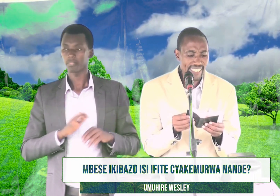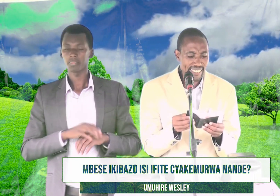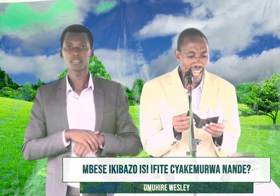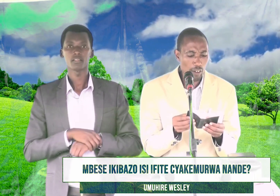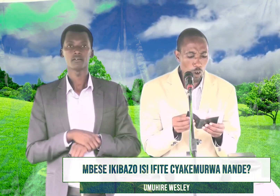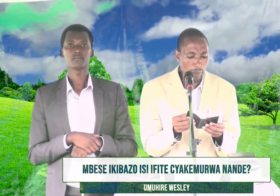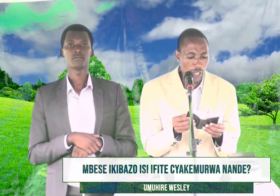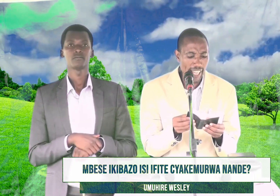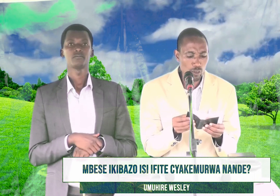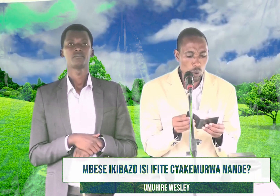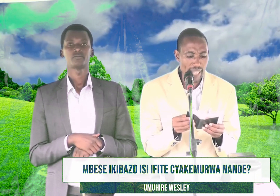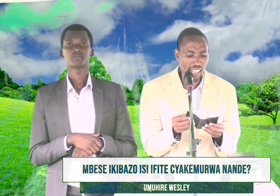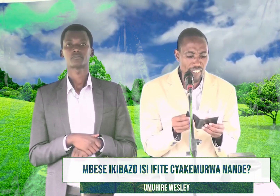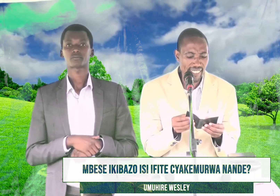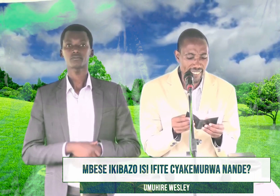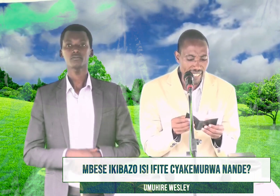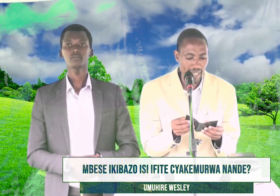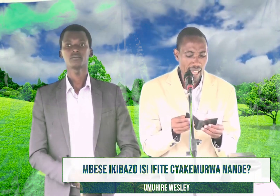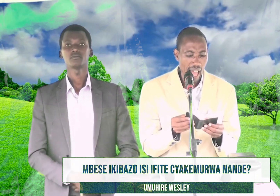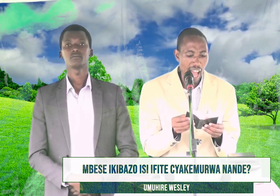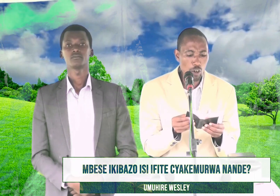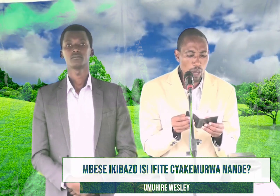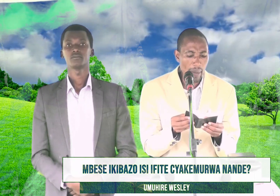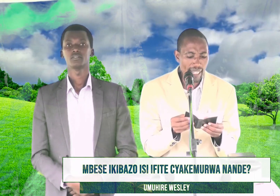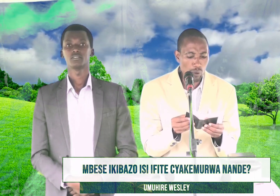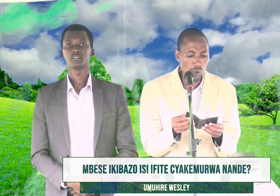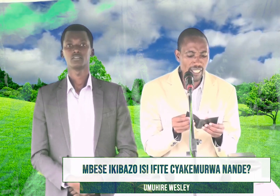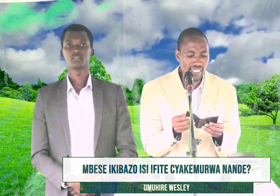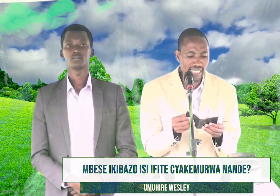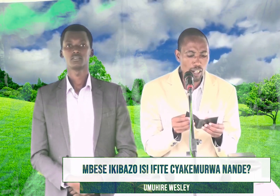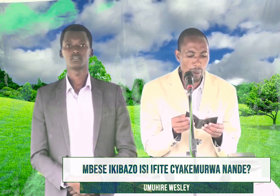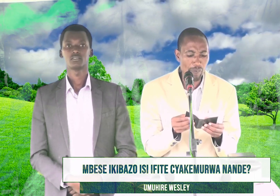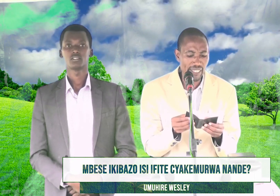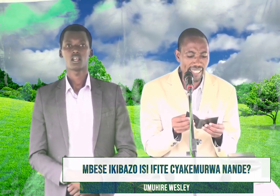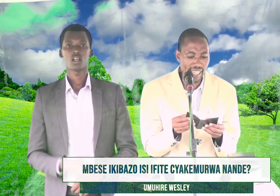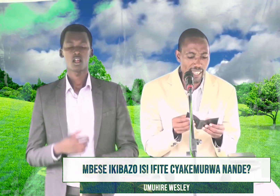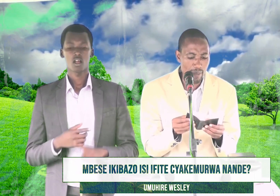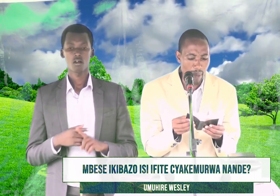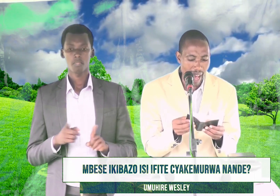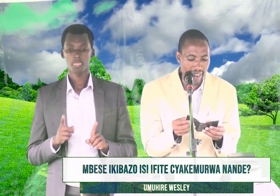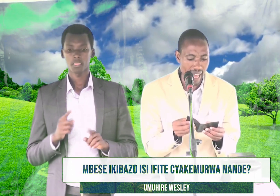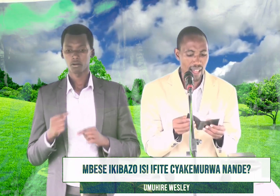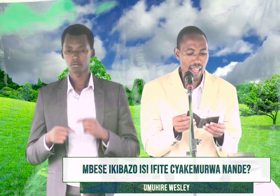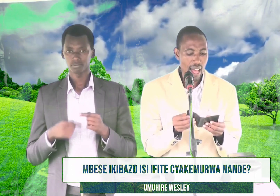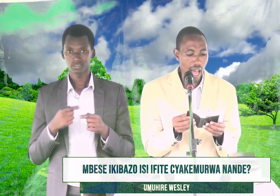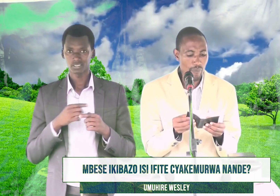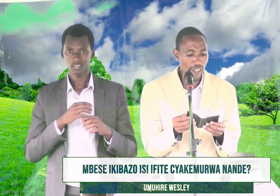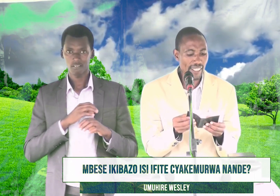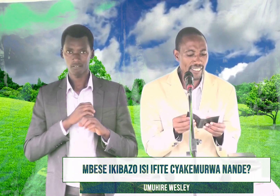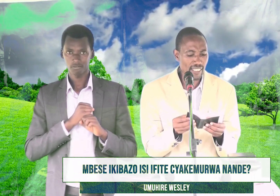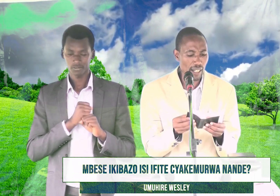mais réciter en communion étroit avec Dieu ahubwo bakagundira isano bafitanye n'Imana